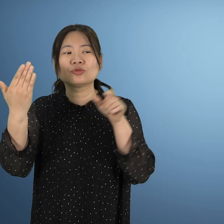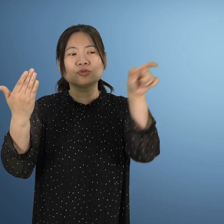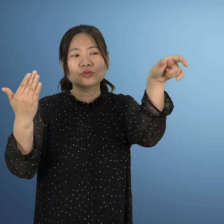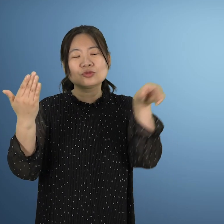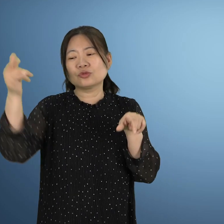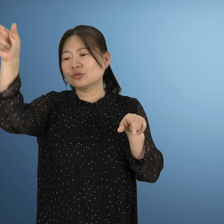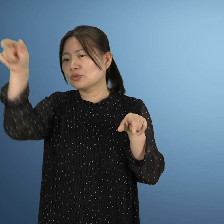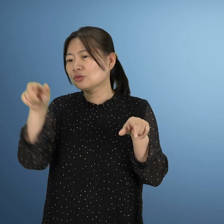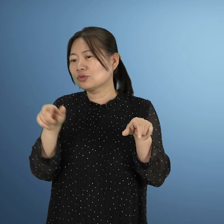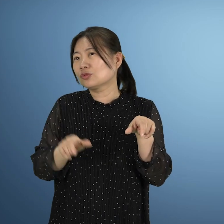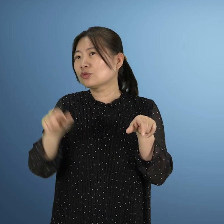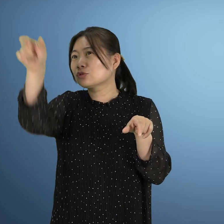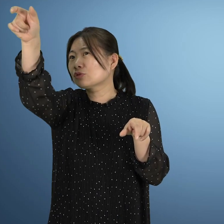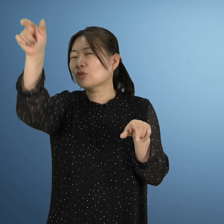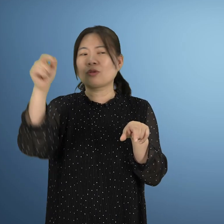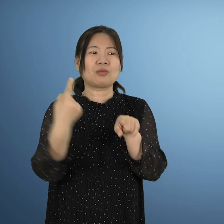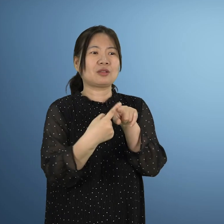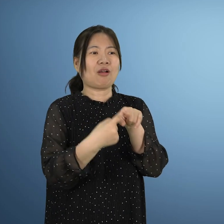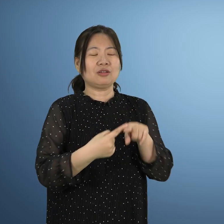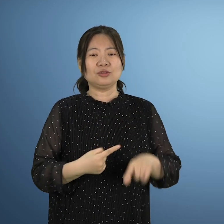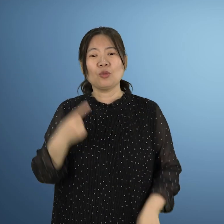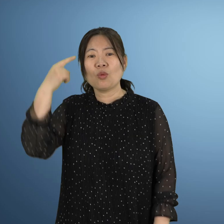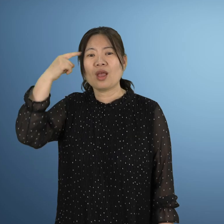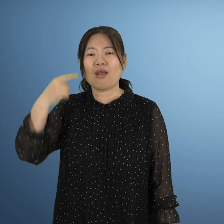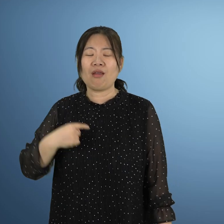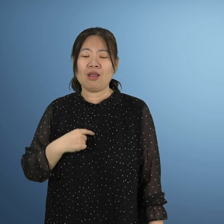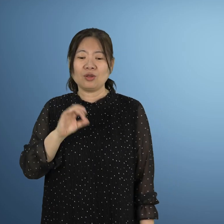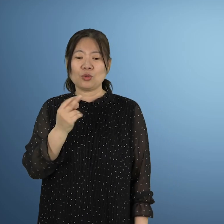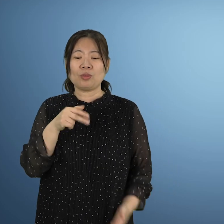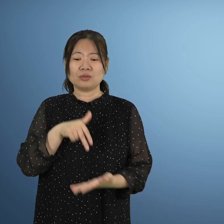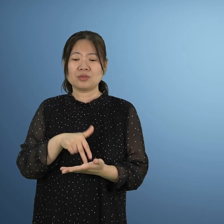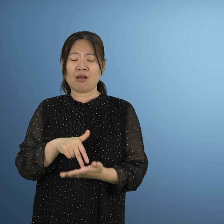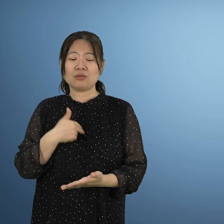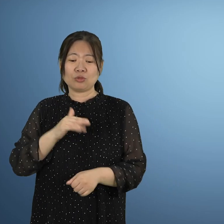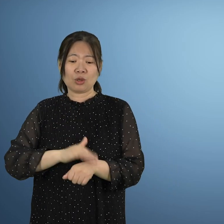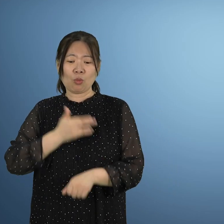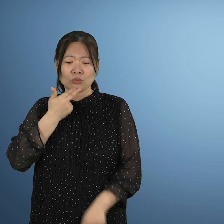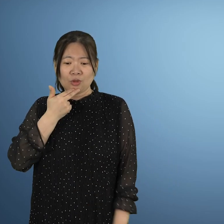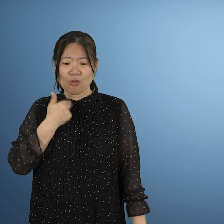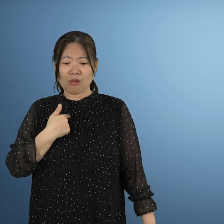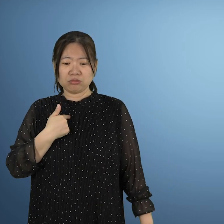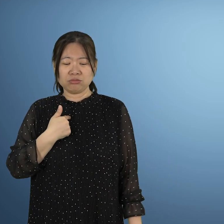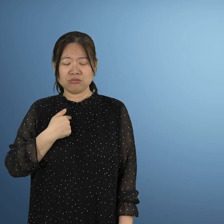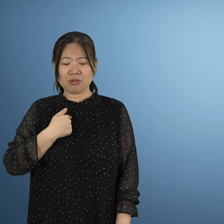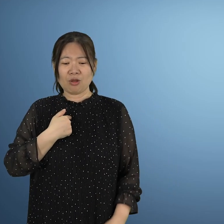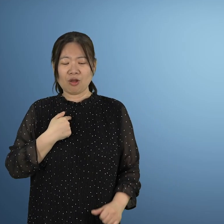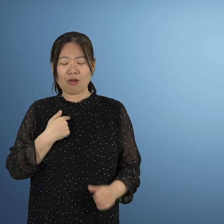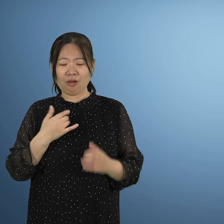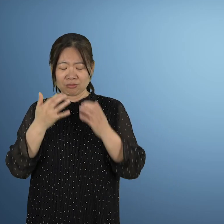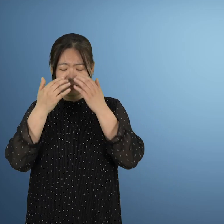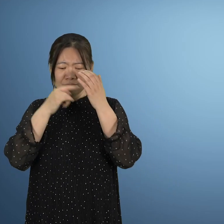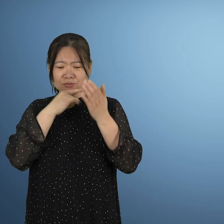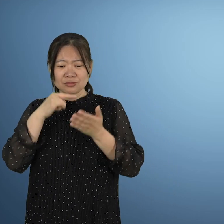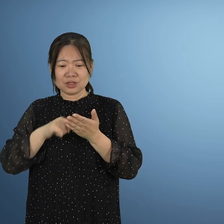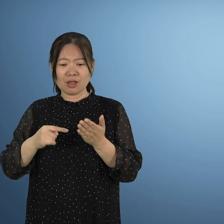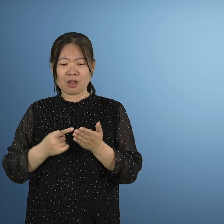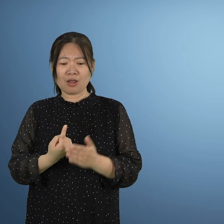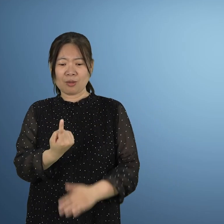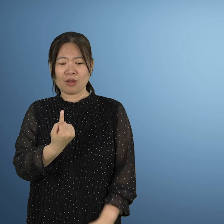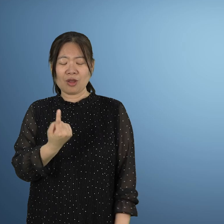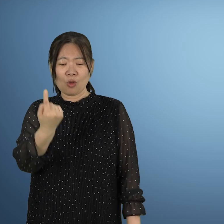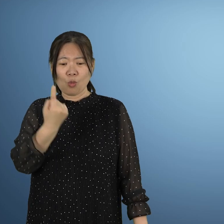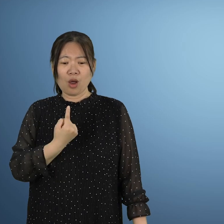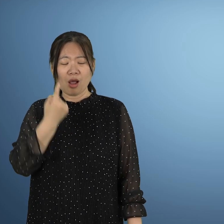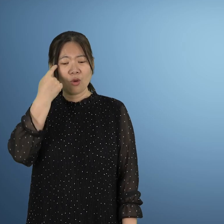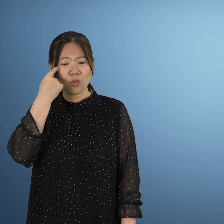질문이에요. 나 잘못 없잖아요, 하나님. 근데 왜 내게 이런 재난이 닥치죠?